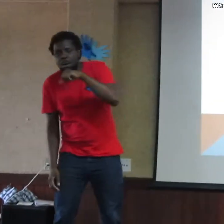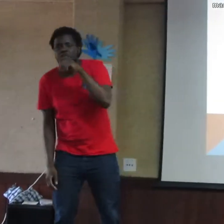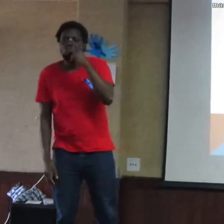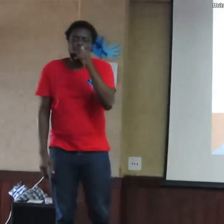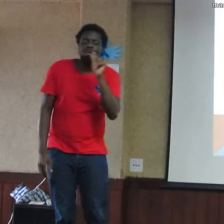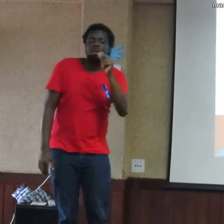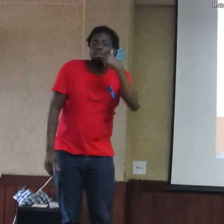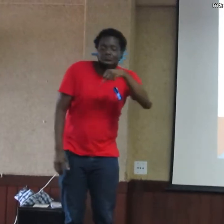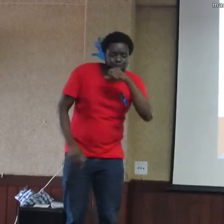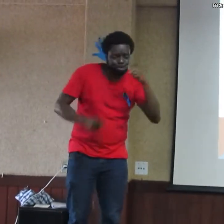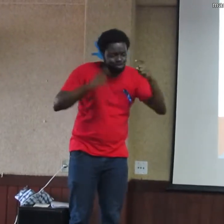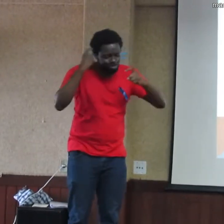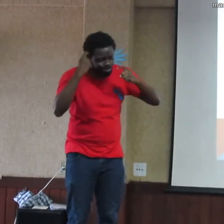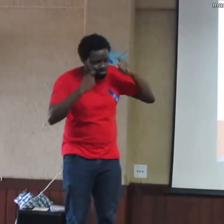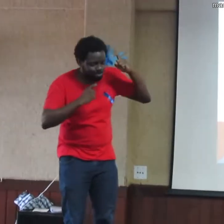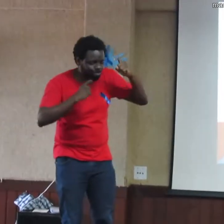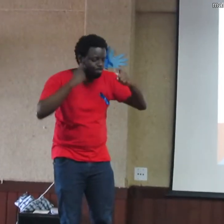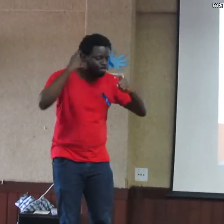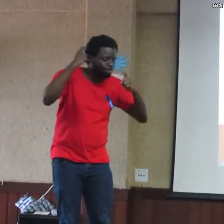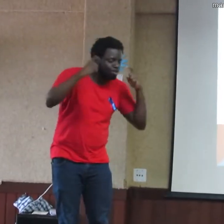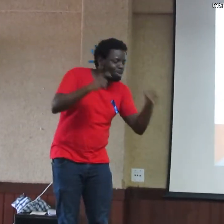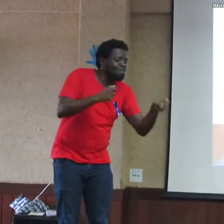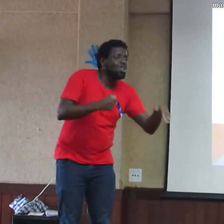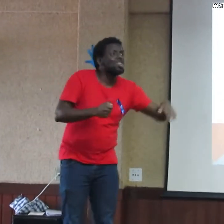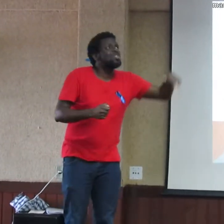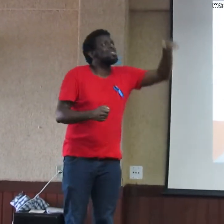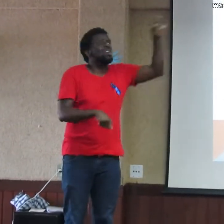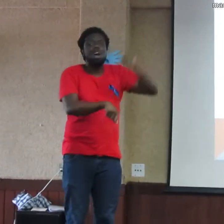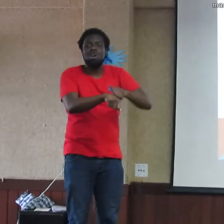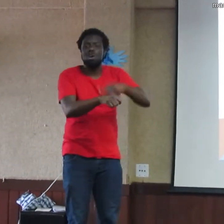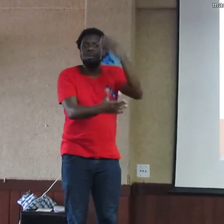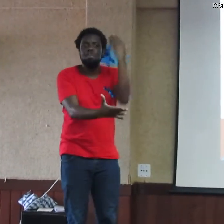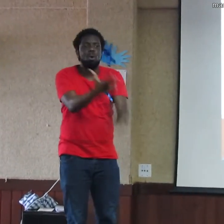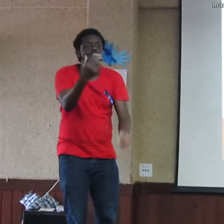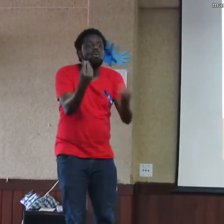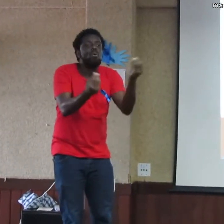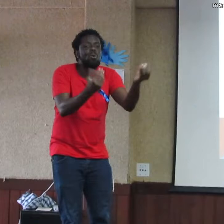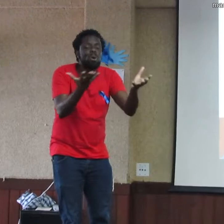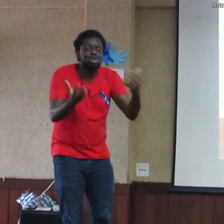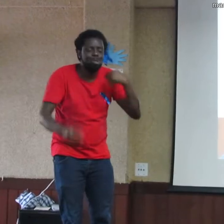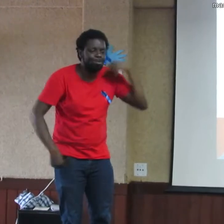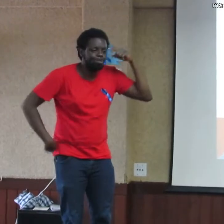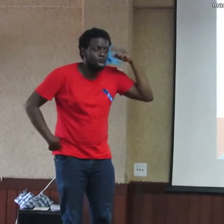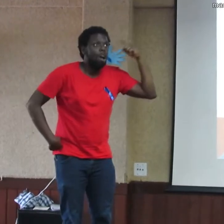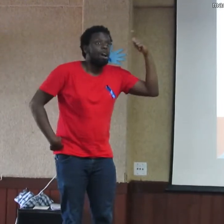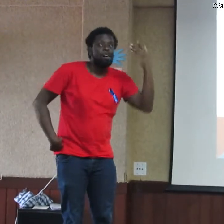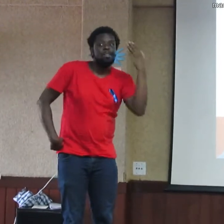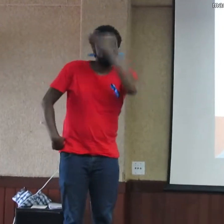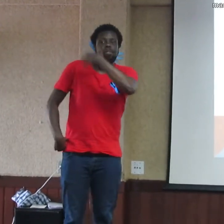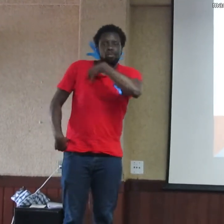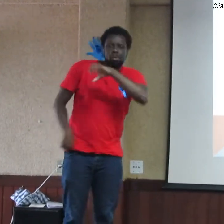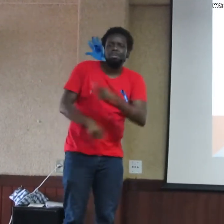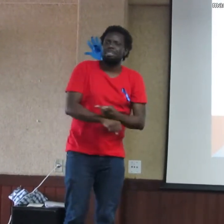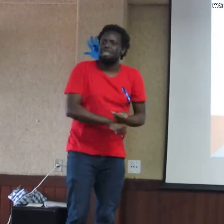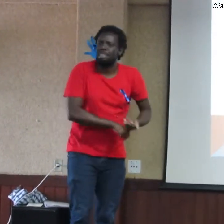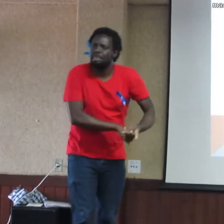um conhecimento específico. O meu pai e a minha mãe ficavam sempre preocupados em relação, nossa, meu filho é surdo,